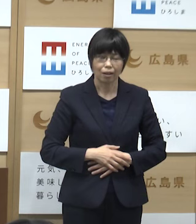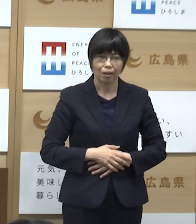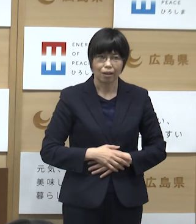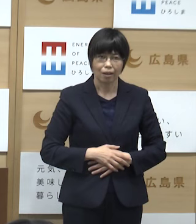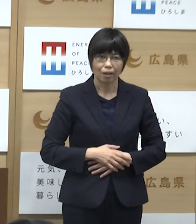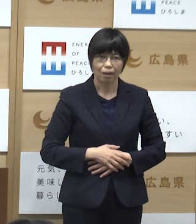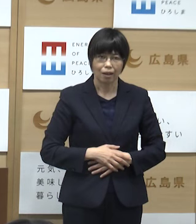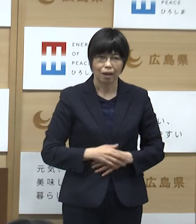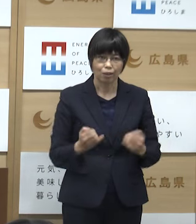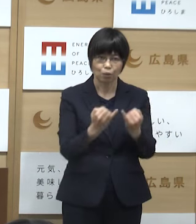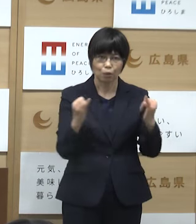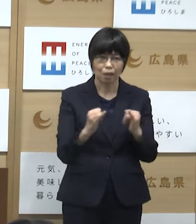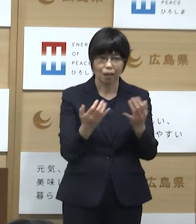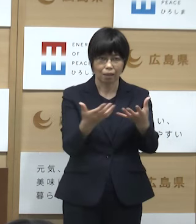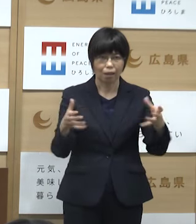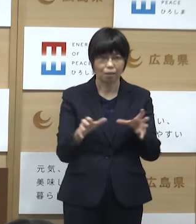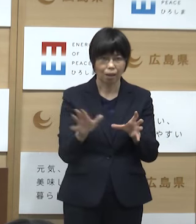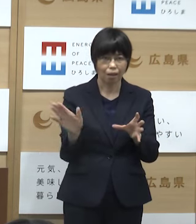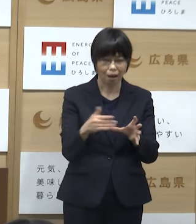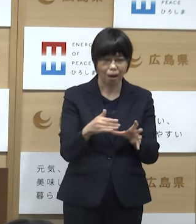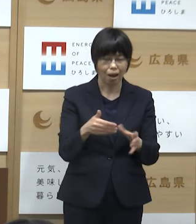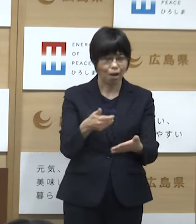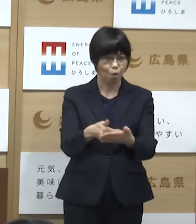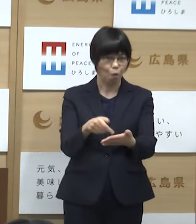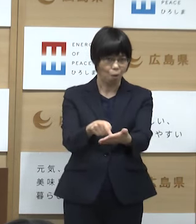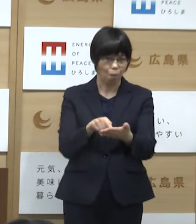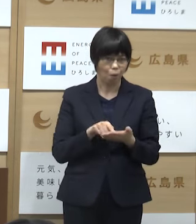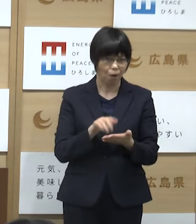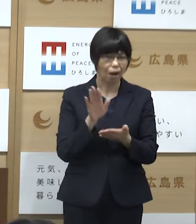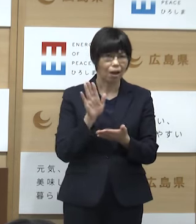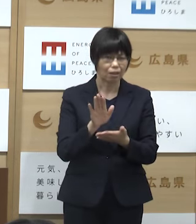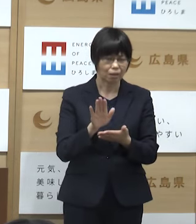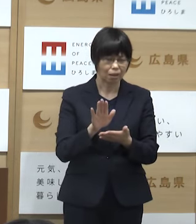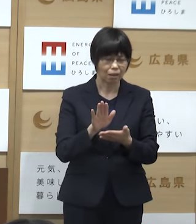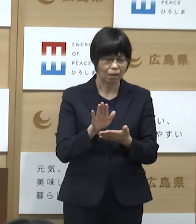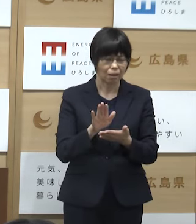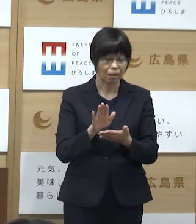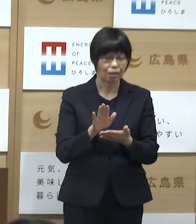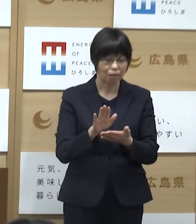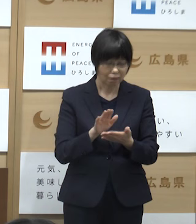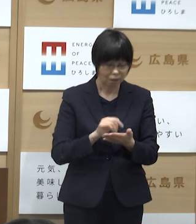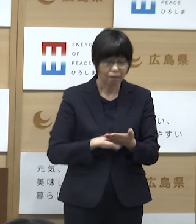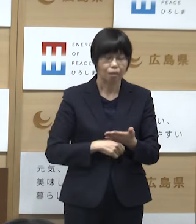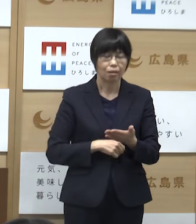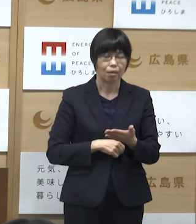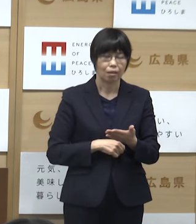まあ、女性団体の方から設定要望が出されているわけですけれども、